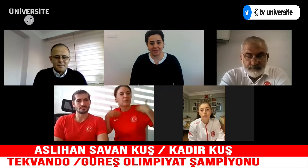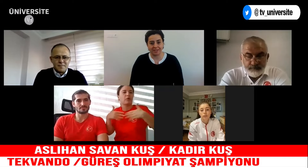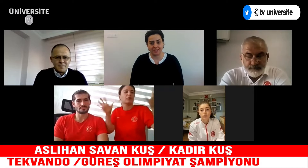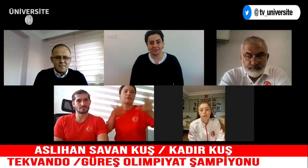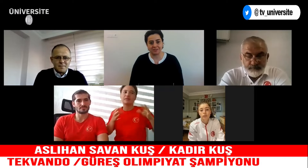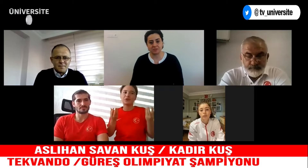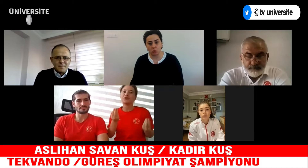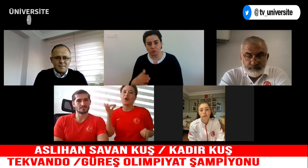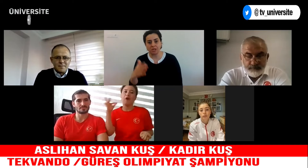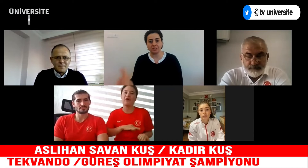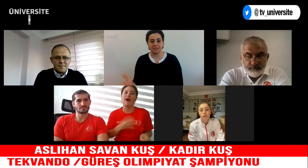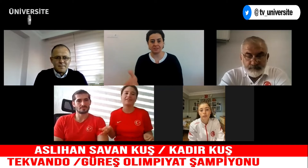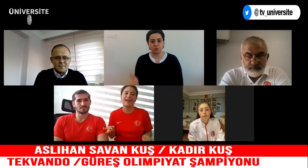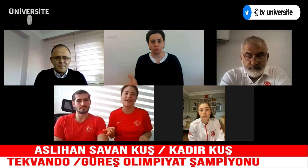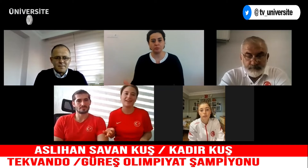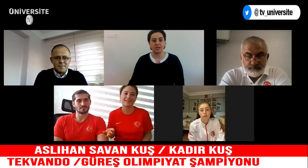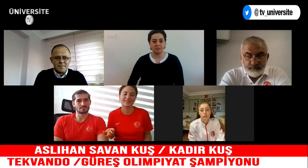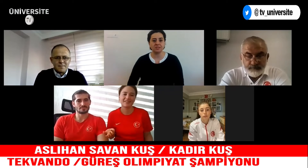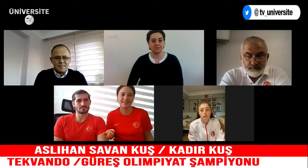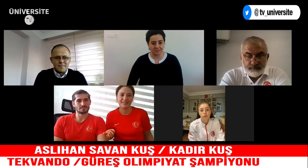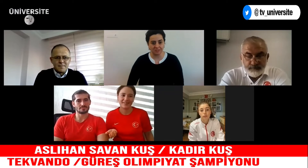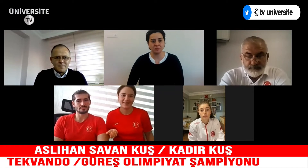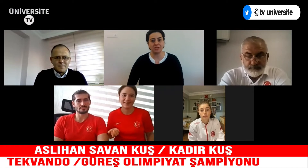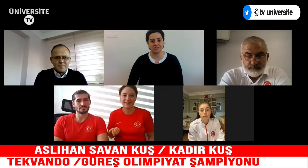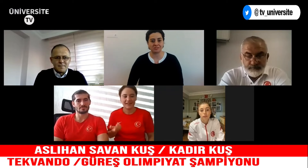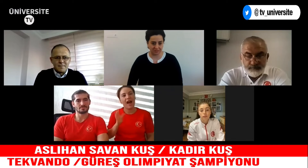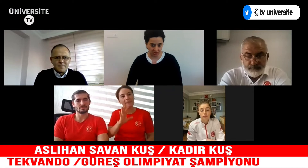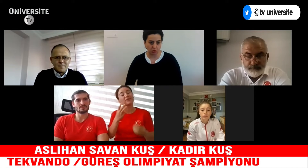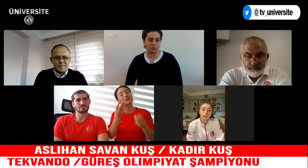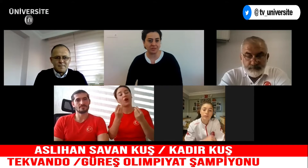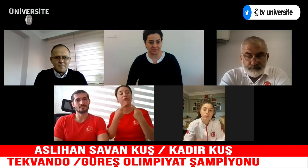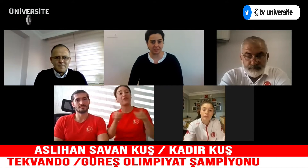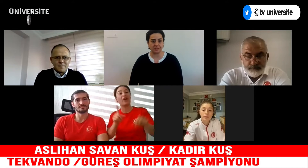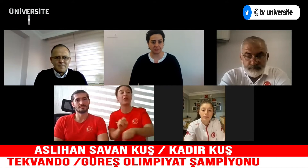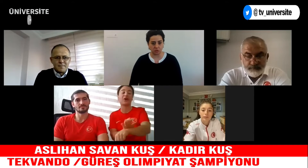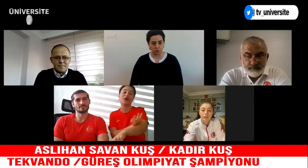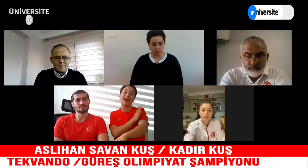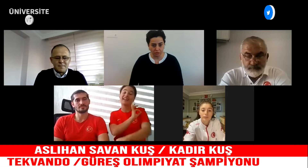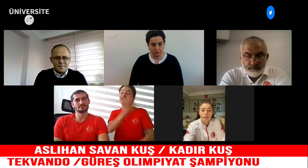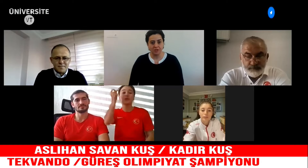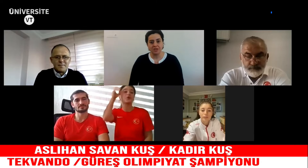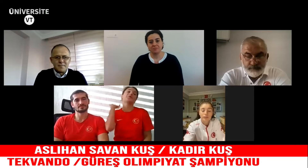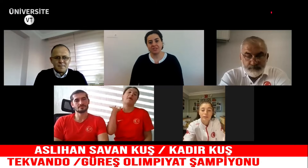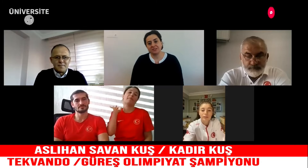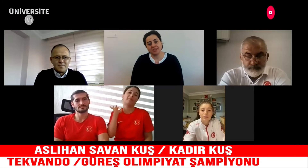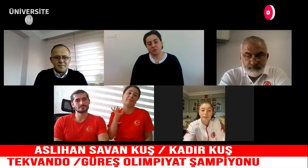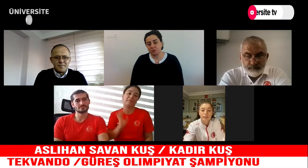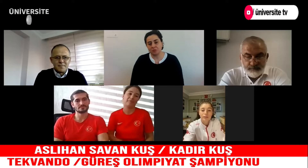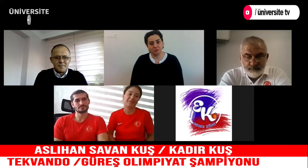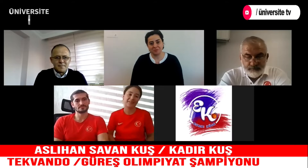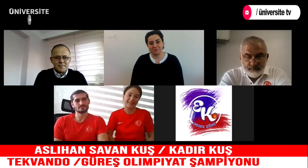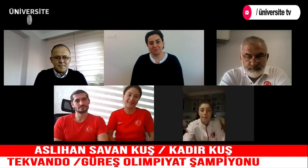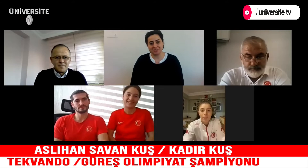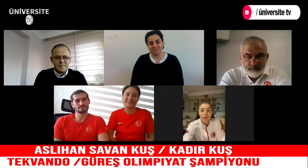ve sosyal hayatta toplumsal katılımım açısından çok fazla katkısı oldu. Bir de